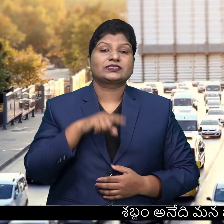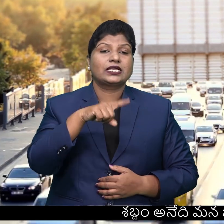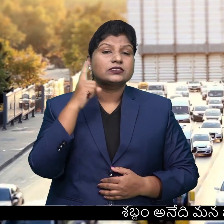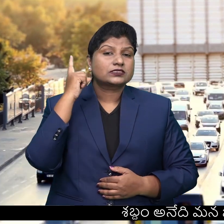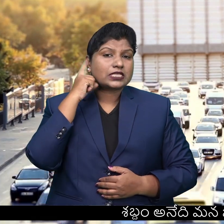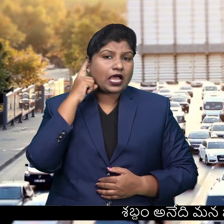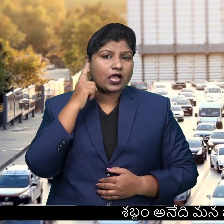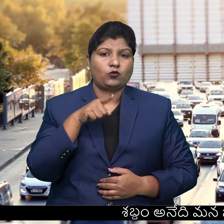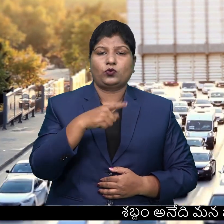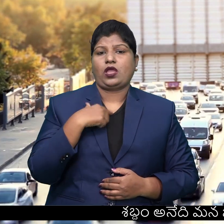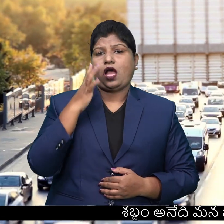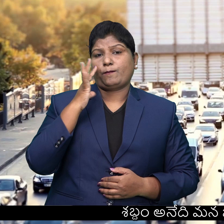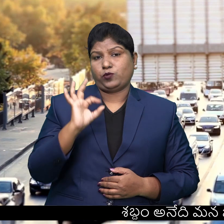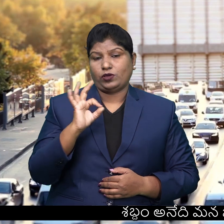శబ్దం అనేది మన జీవితంలో ముఖ్యమైన భాగం.